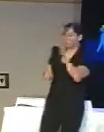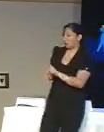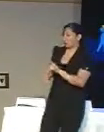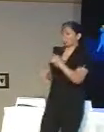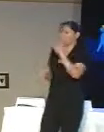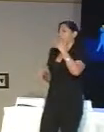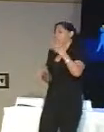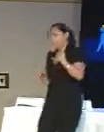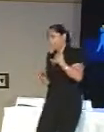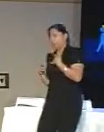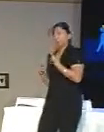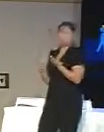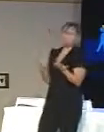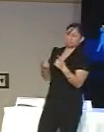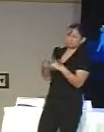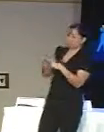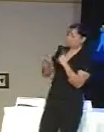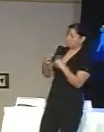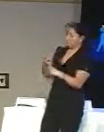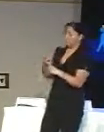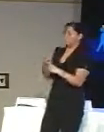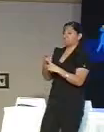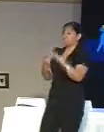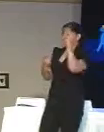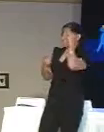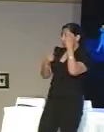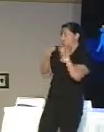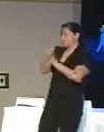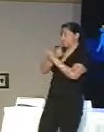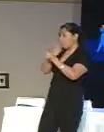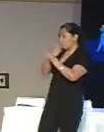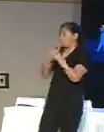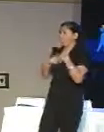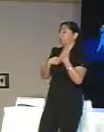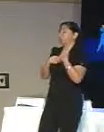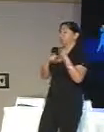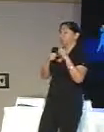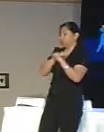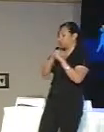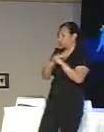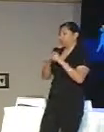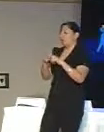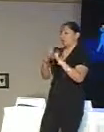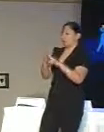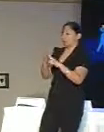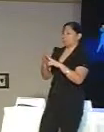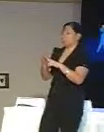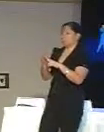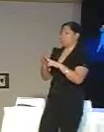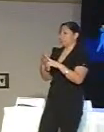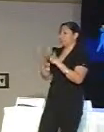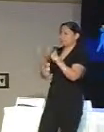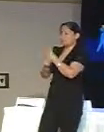como enfermedad cardíaca coronaria, isquemia cerebral, hipertensión arterial, diabetes mellitus.